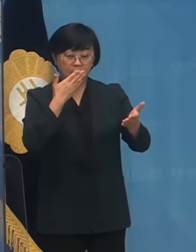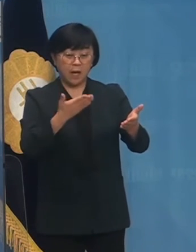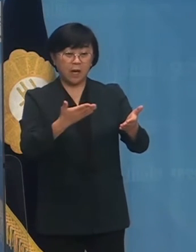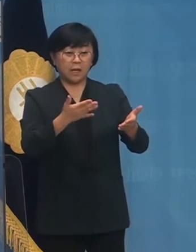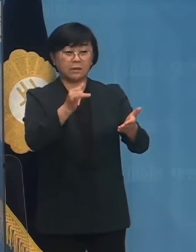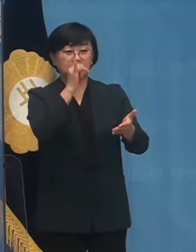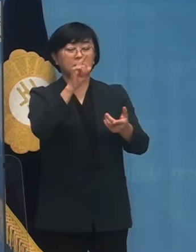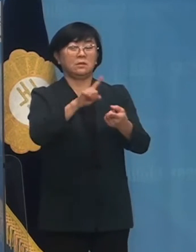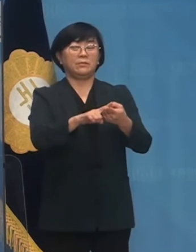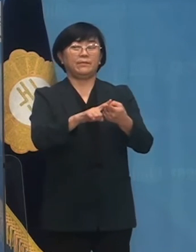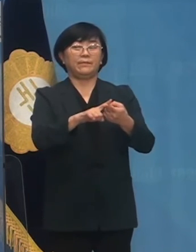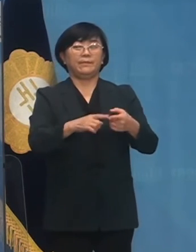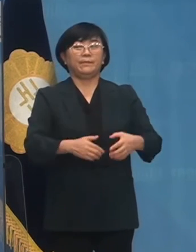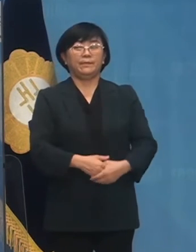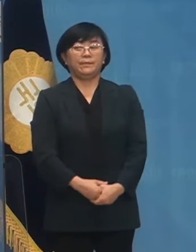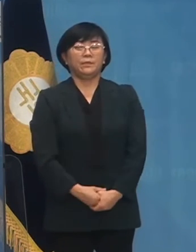있는지,